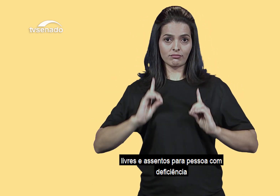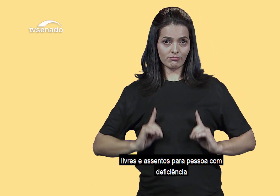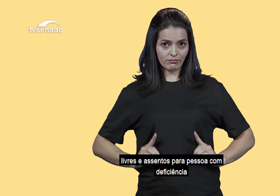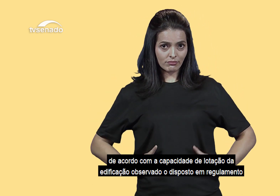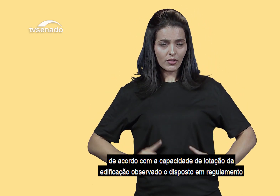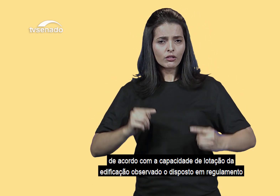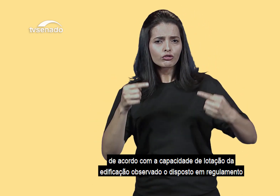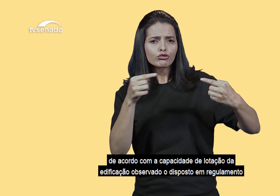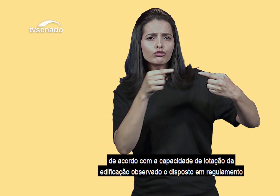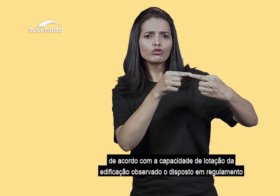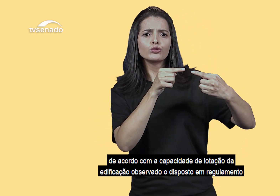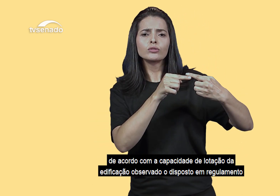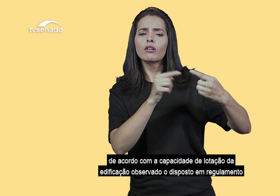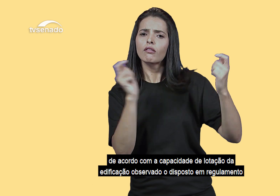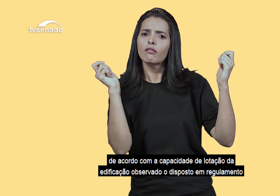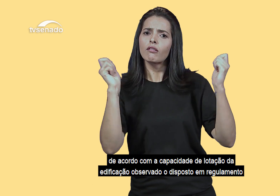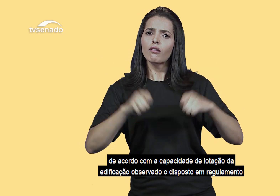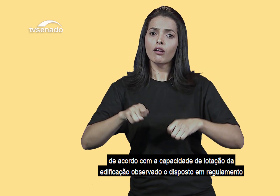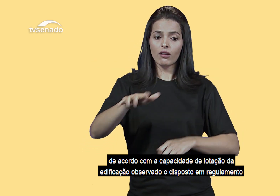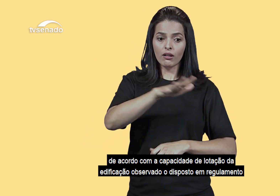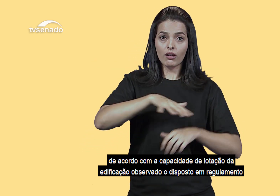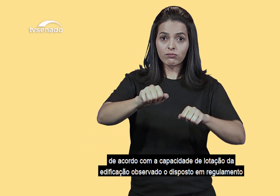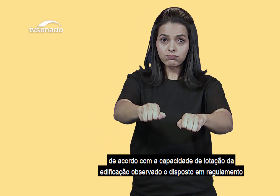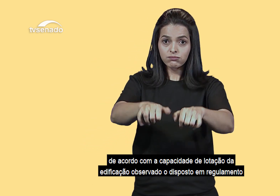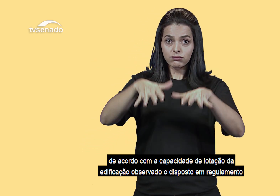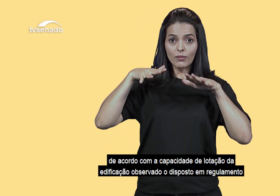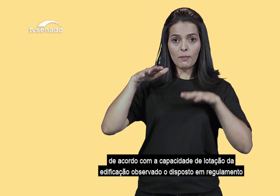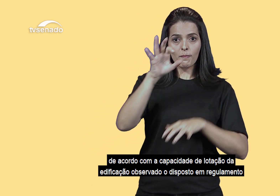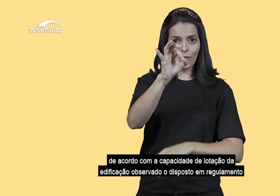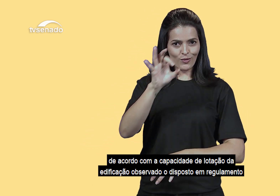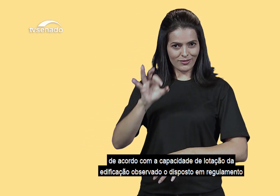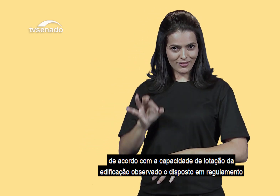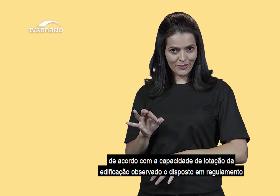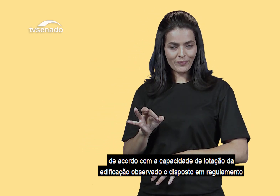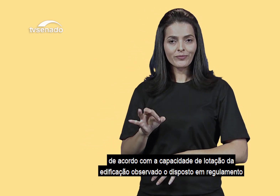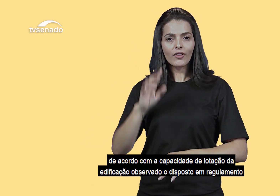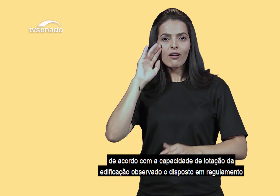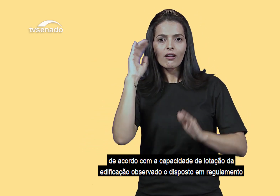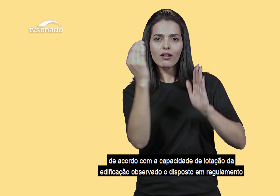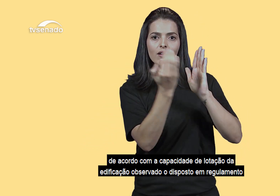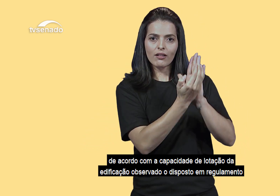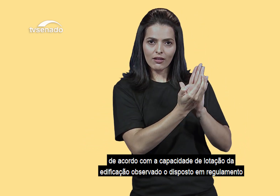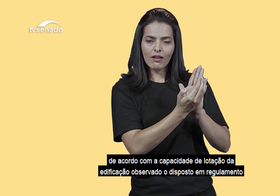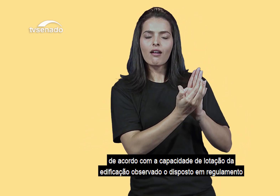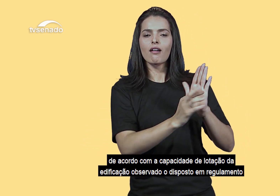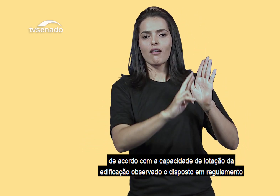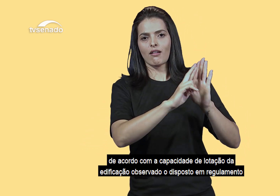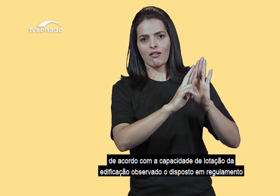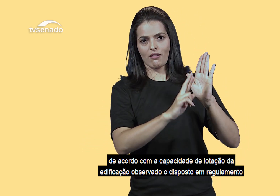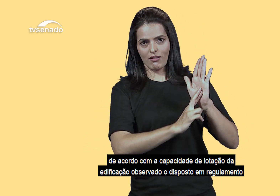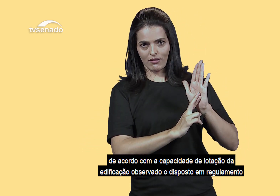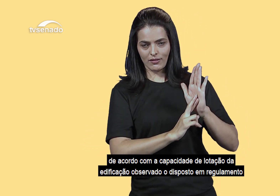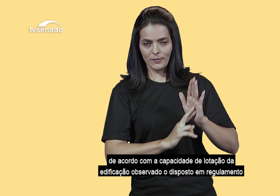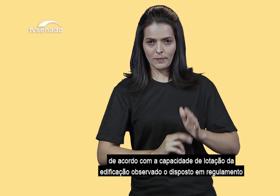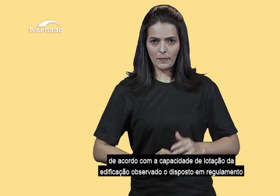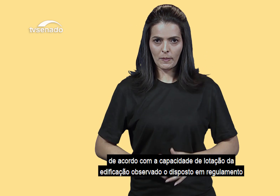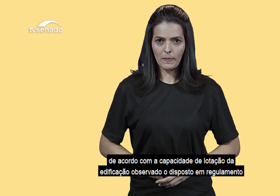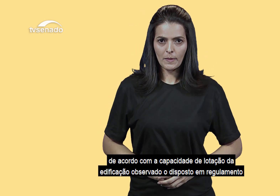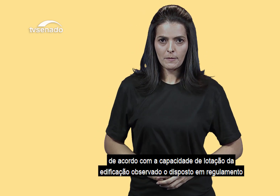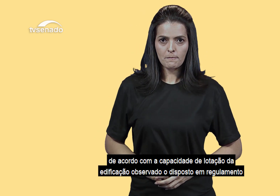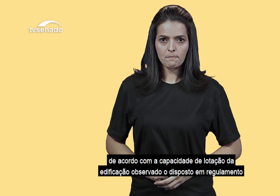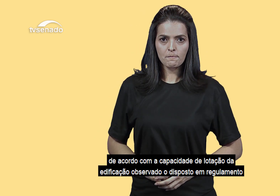deficiência de acordo com a capacidade de lotação da edificação observado disposto em regulamento